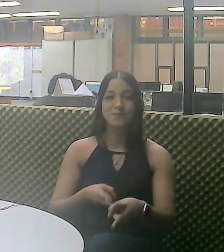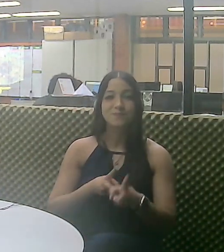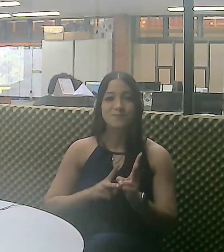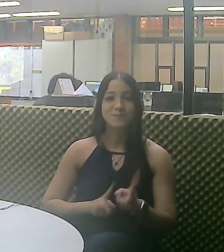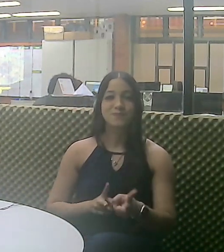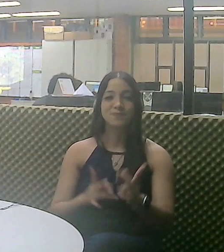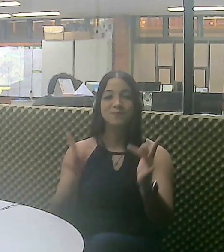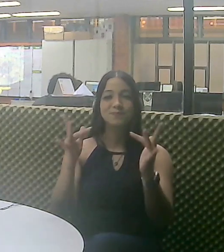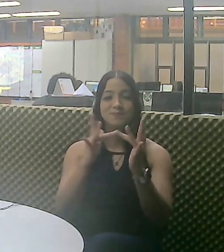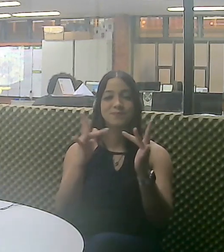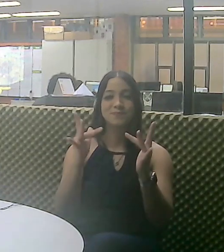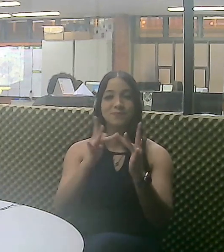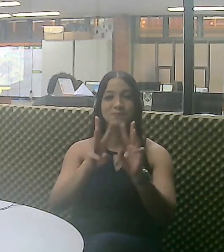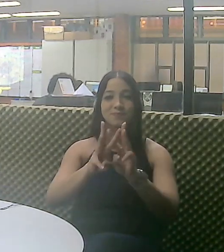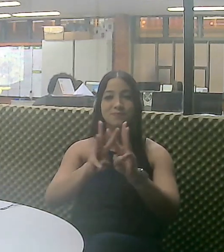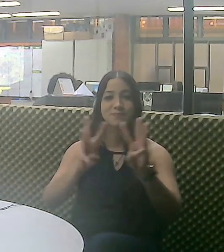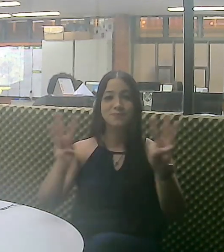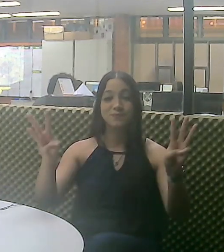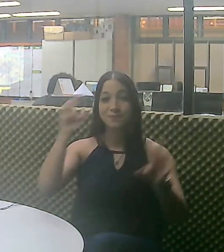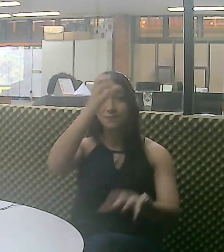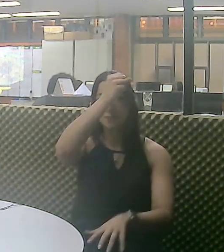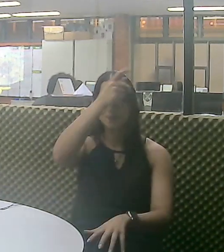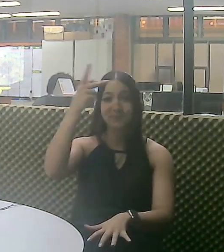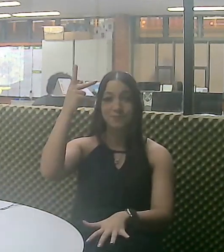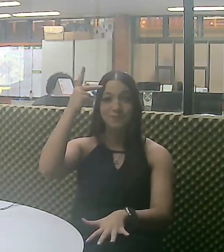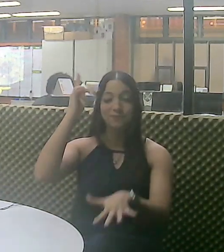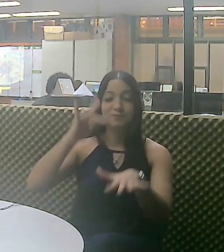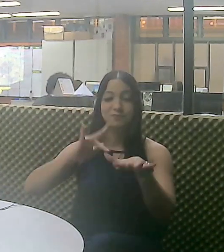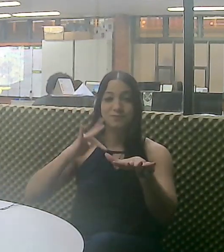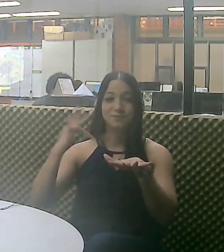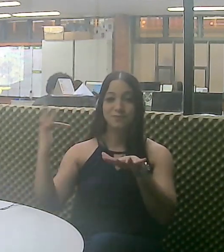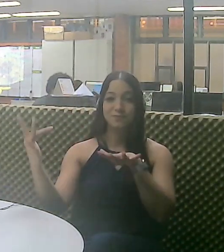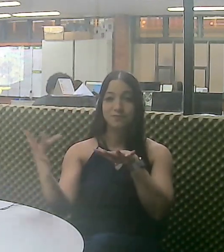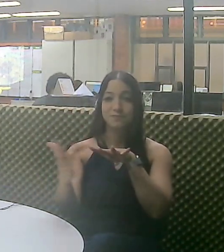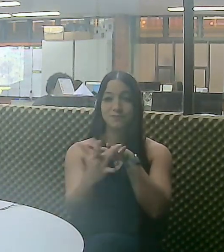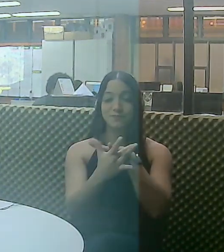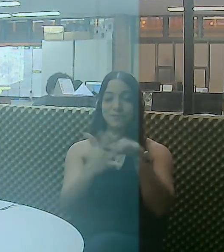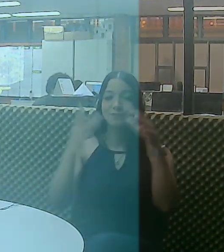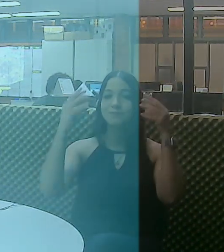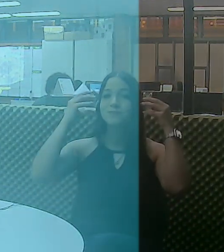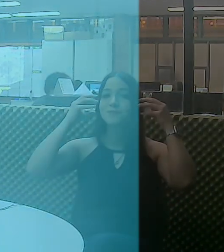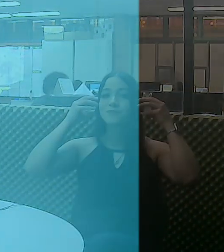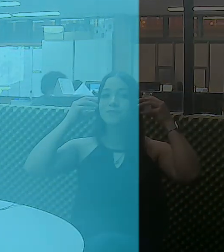cidade continue conosco no portal da prefeitura